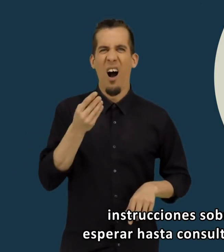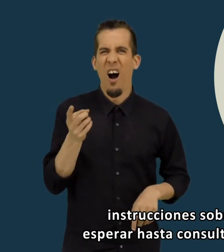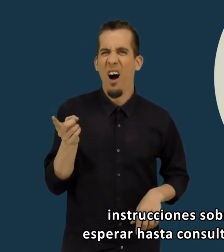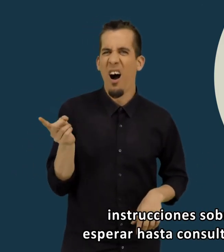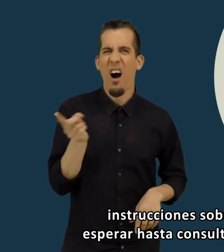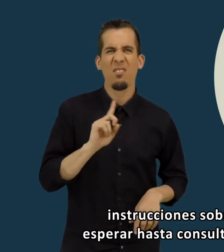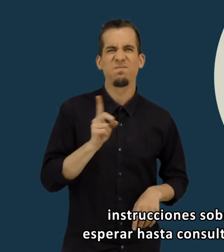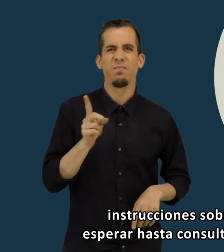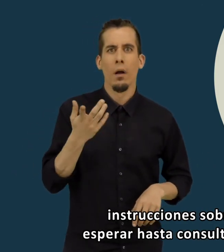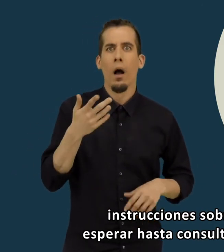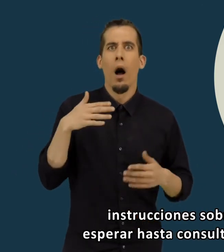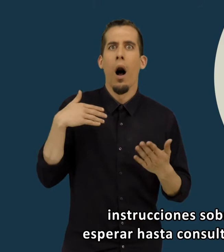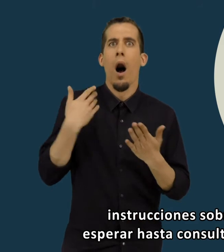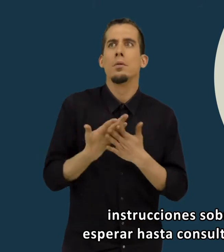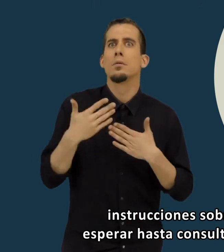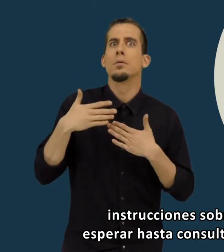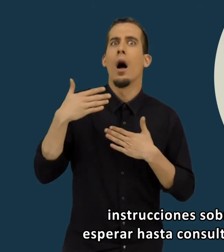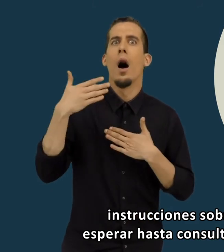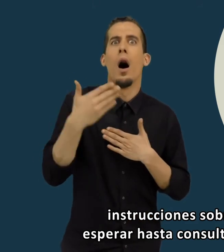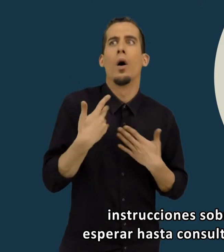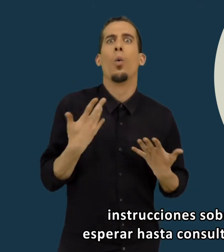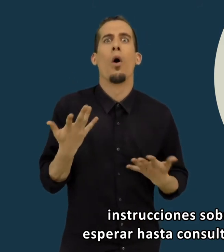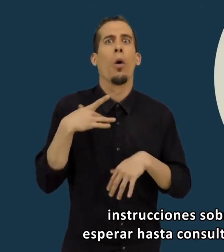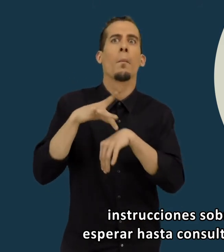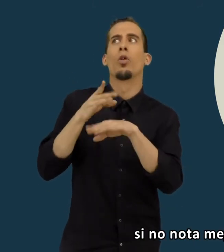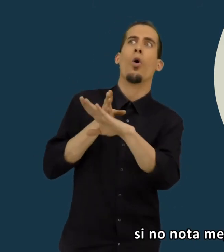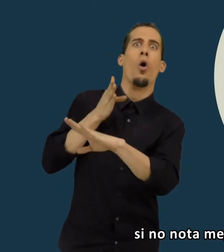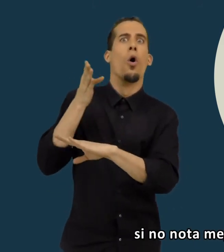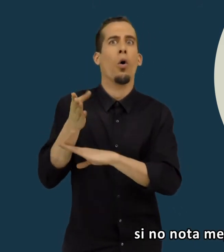hasta consultar al médico si no nota mejoría.